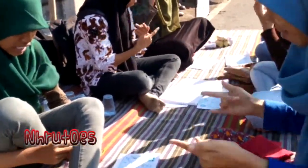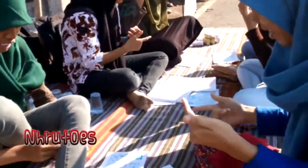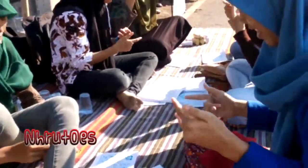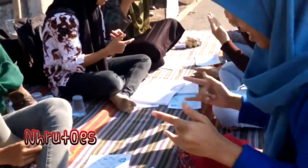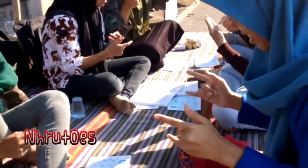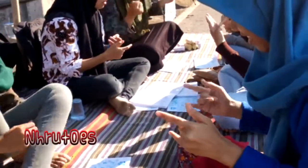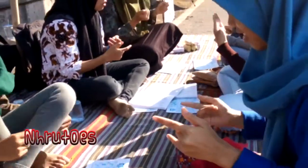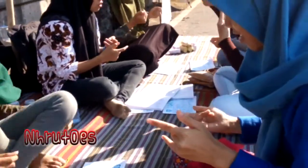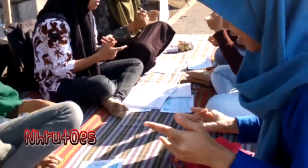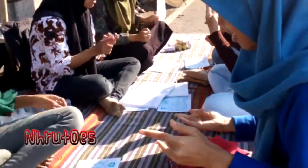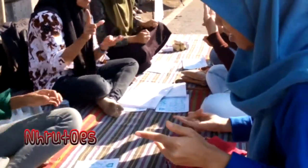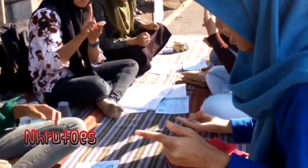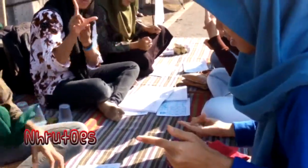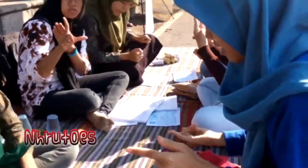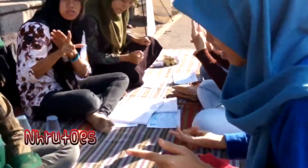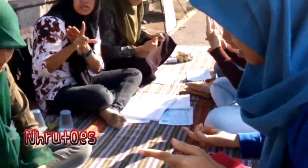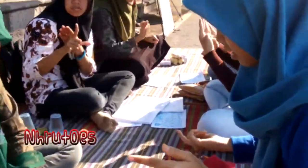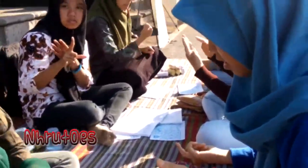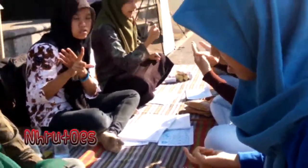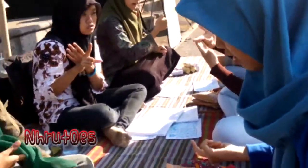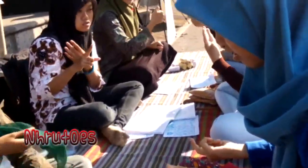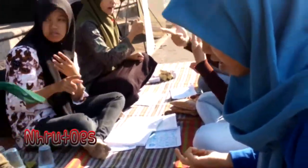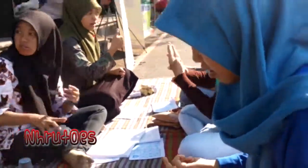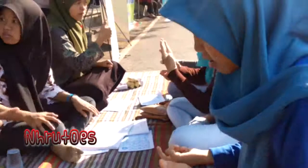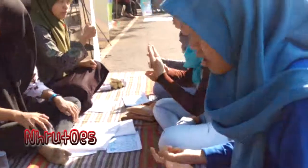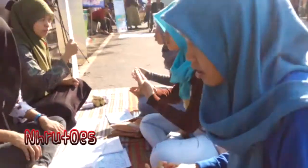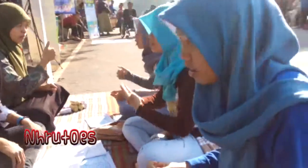kita sampaikan bahwa ini teman-teman dari